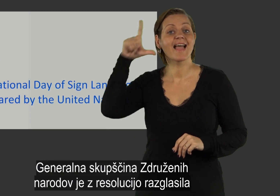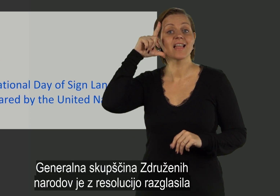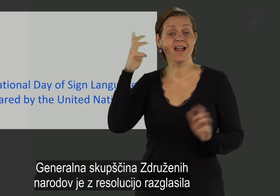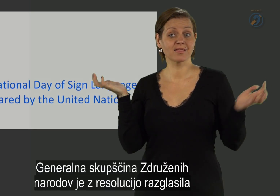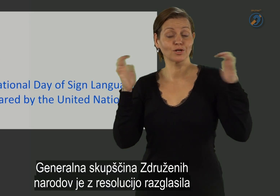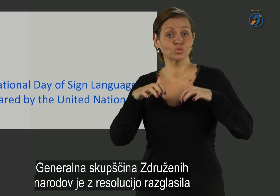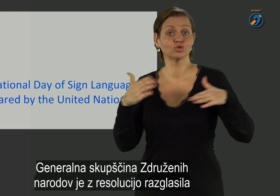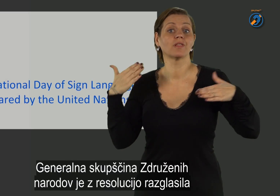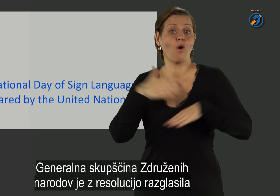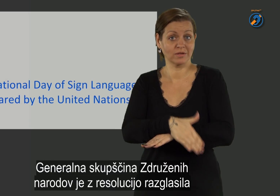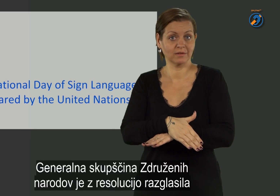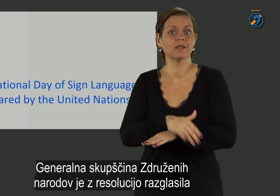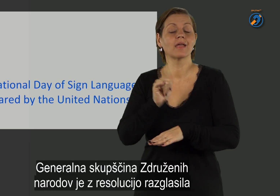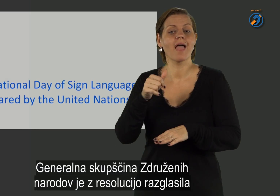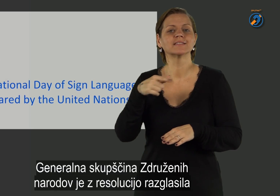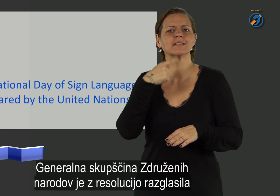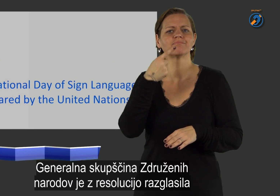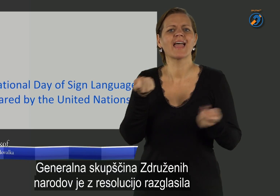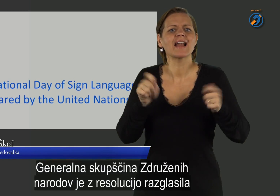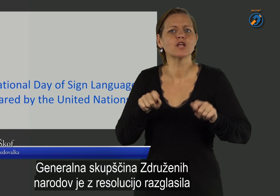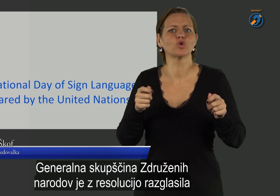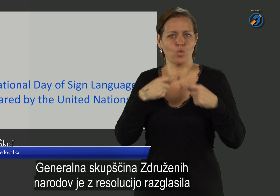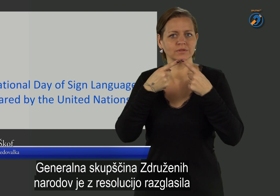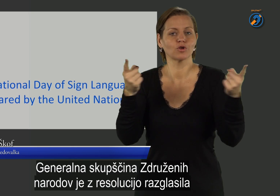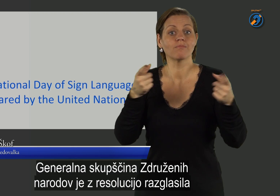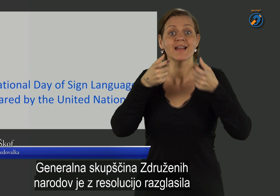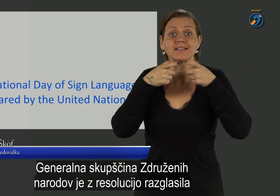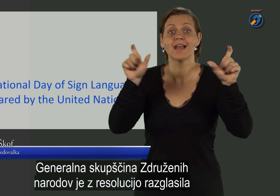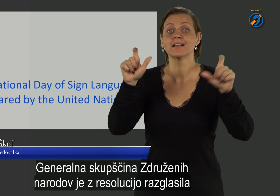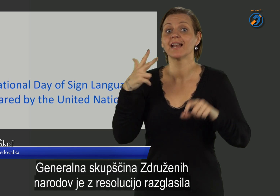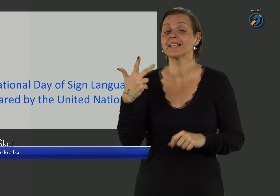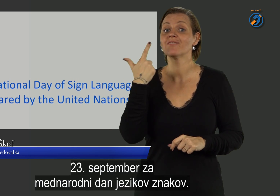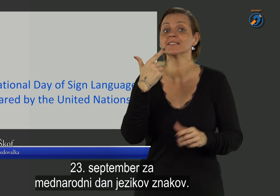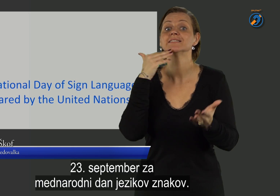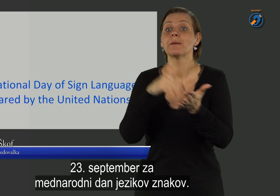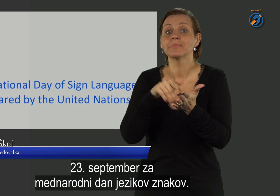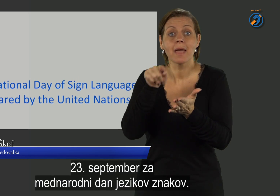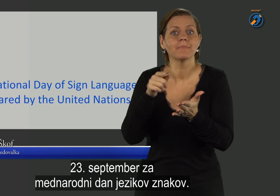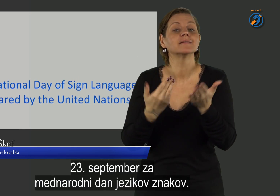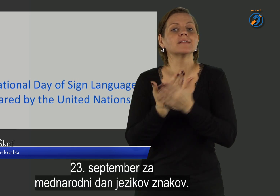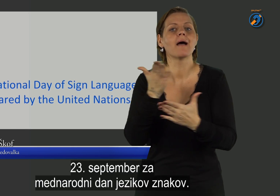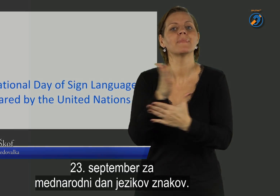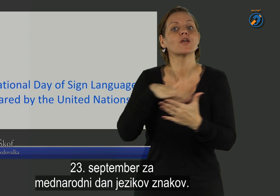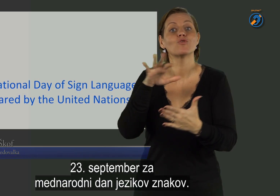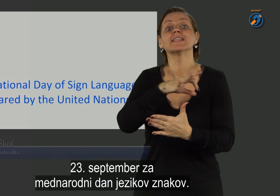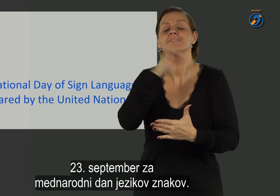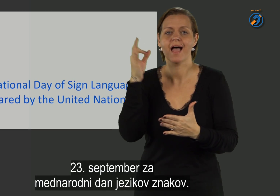Generalna skupščina Združenih narodov je z resolucijo razglasila 23. september za Mednarodni dan